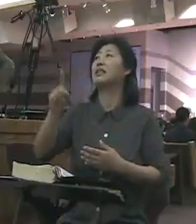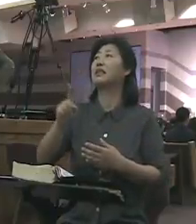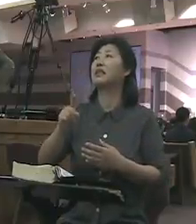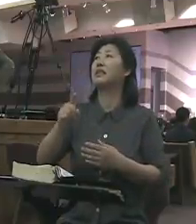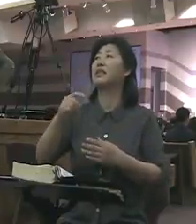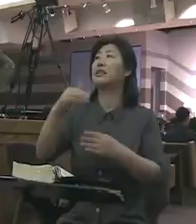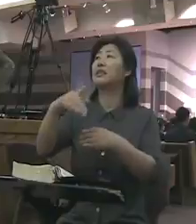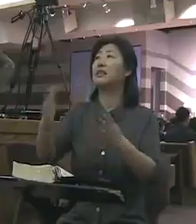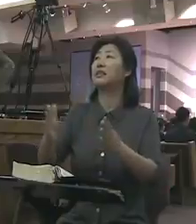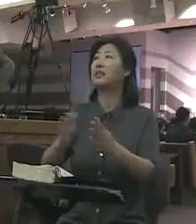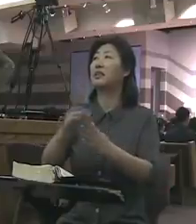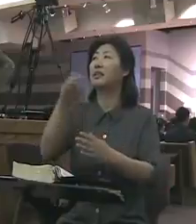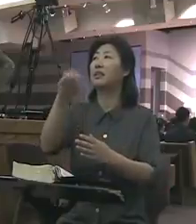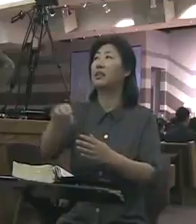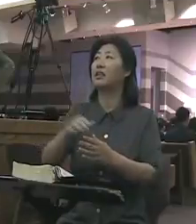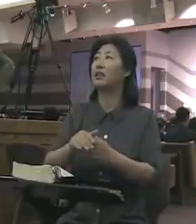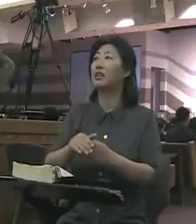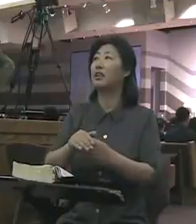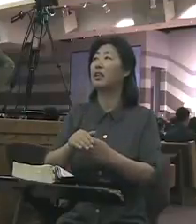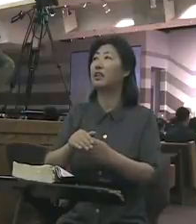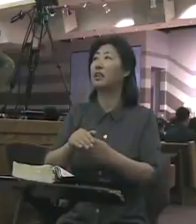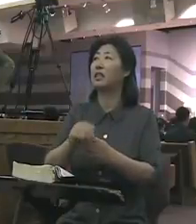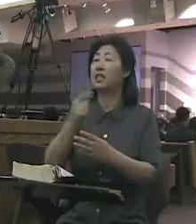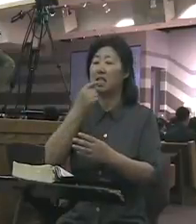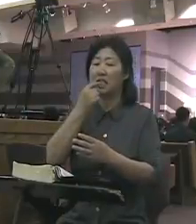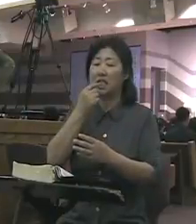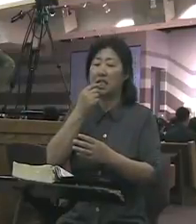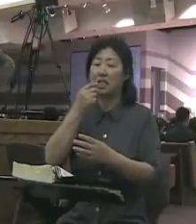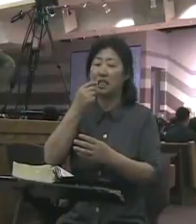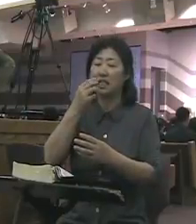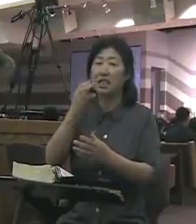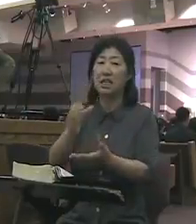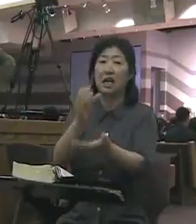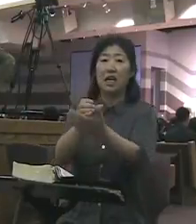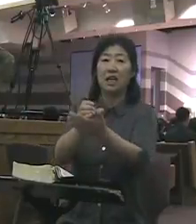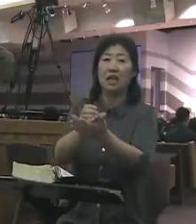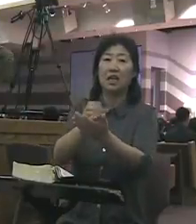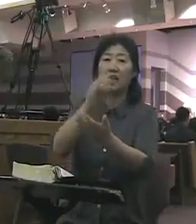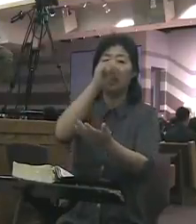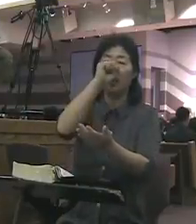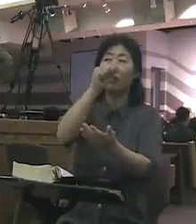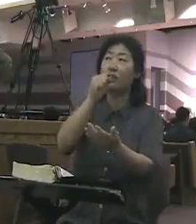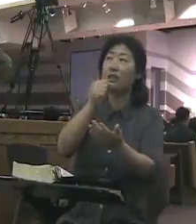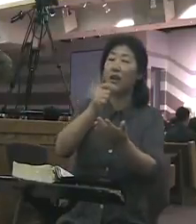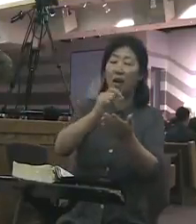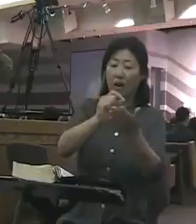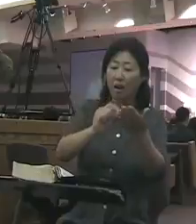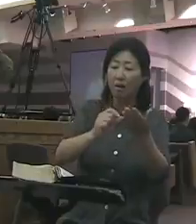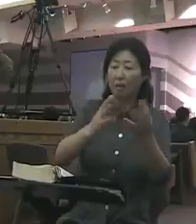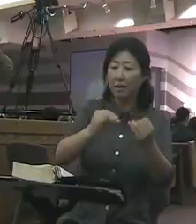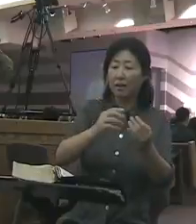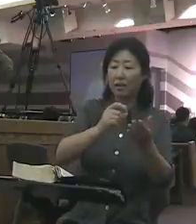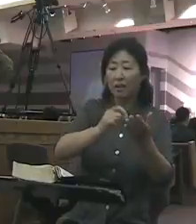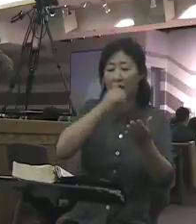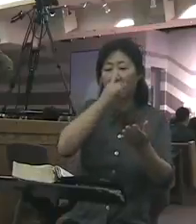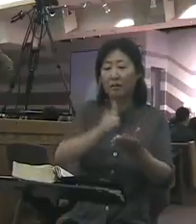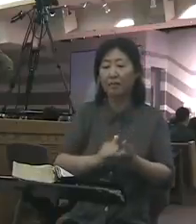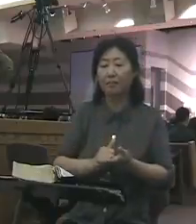그곳에서 주는 그 종이컵에 이렇게 아주 좋은 글들이 많이 써 있어요. 제가 알기로는 그